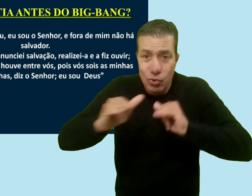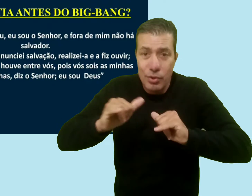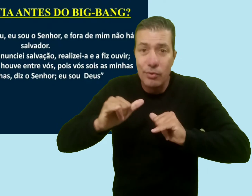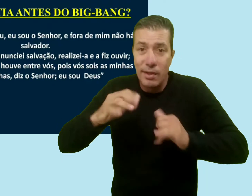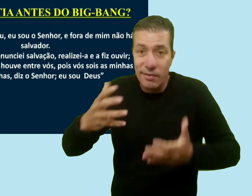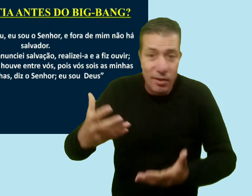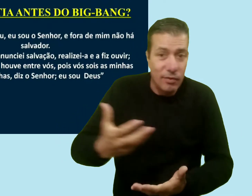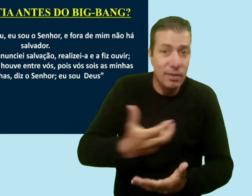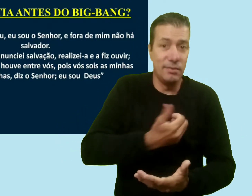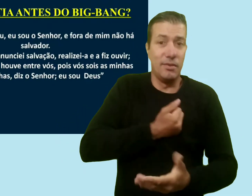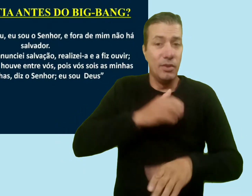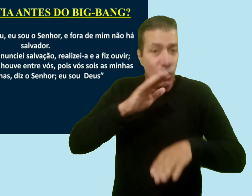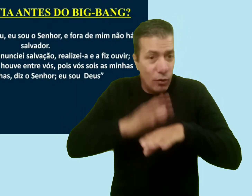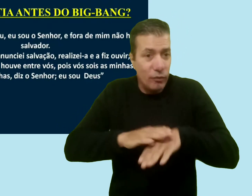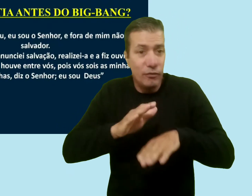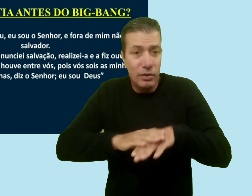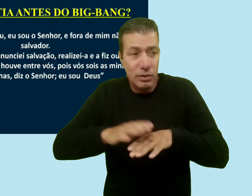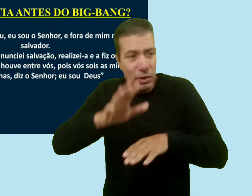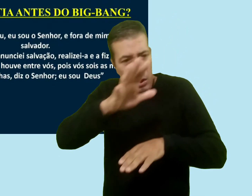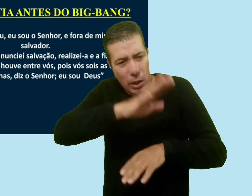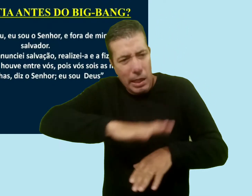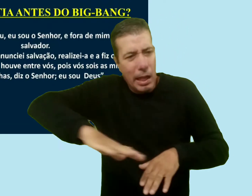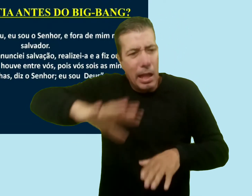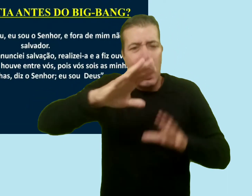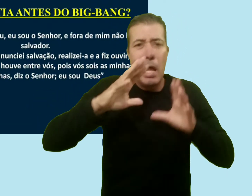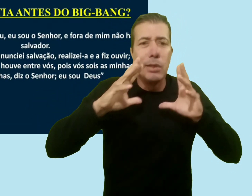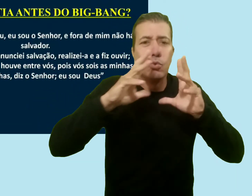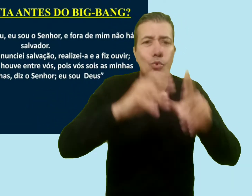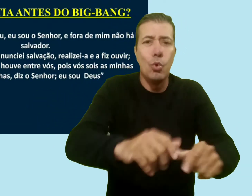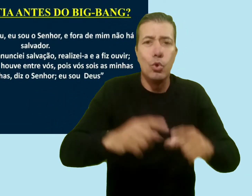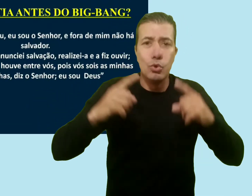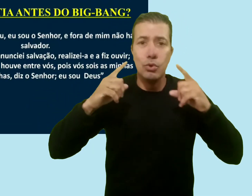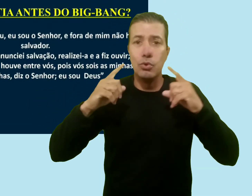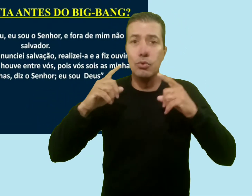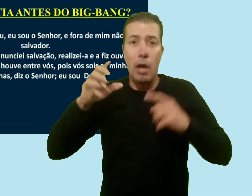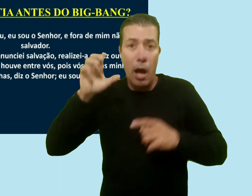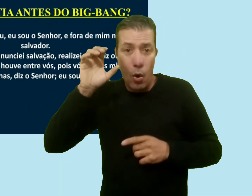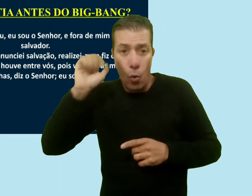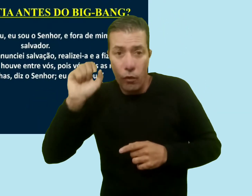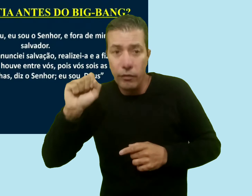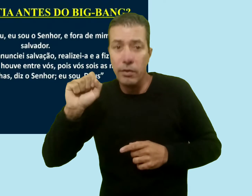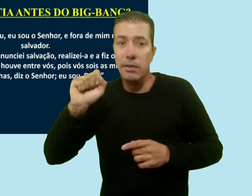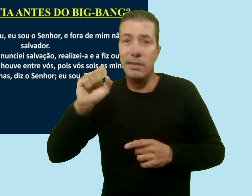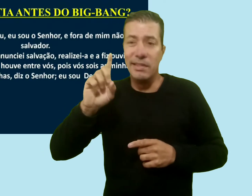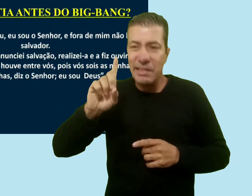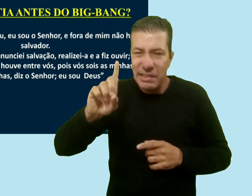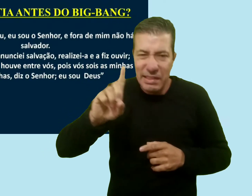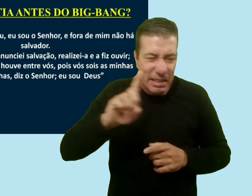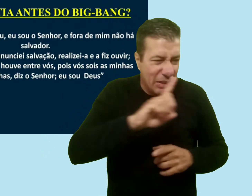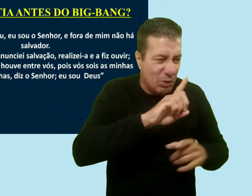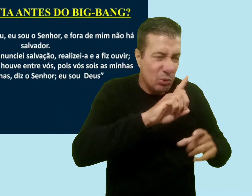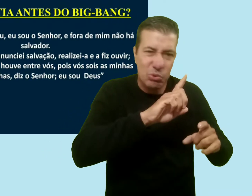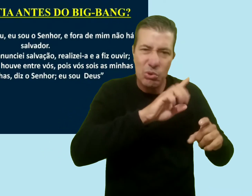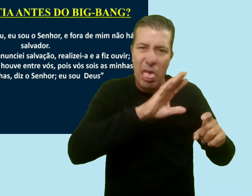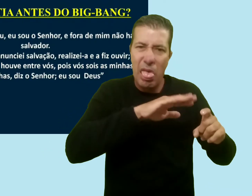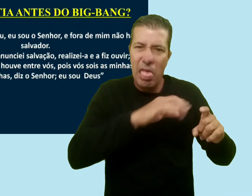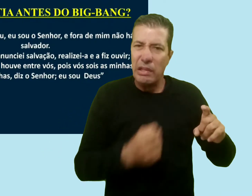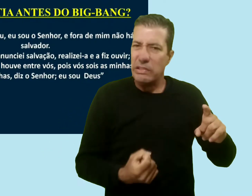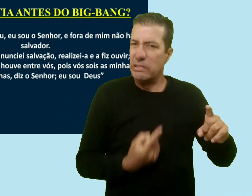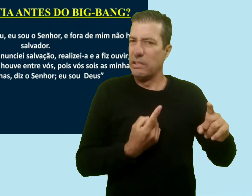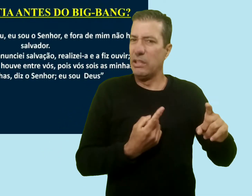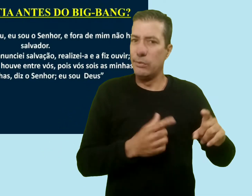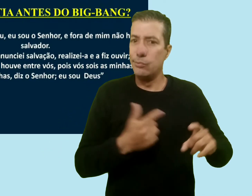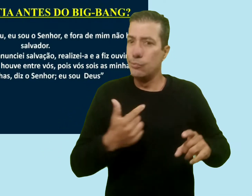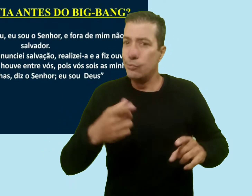anunciei salvação, realizei-a e a fiz ouvir. Deus estranho não houve entre vós, pois vós sois as